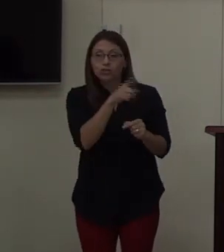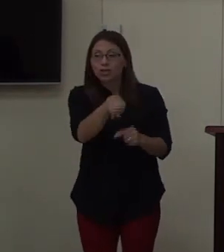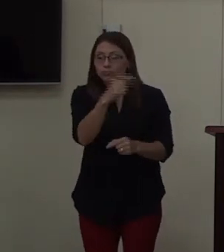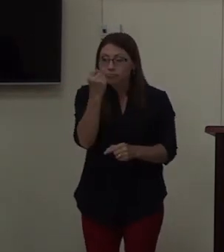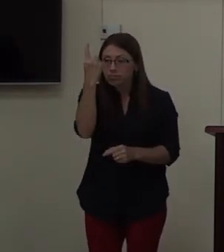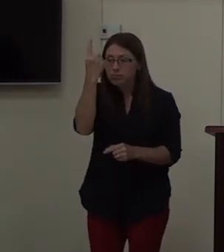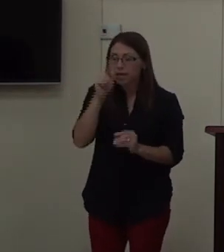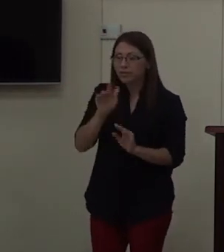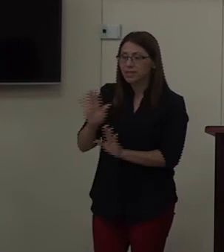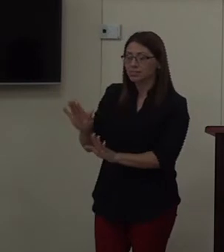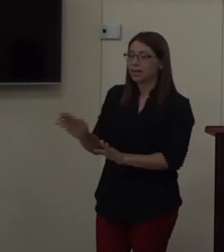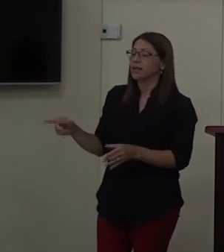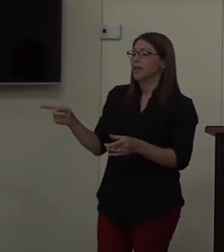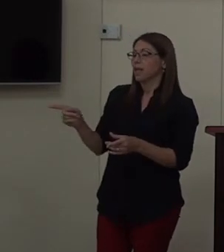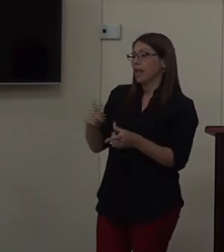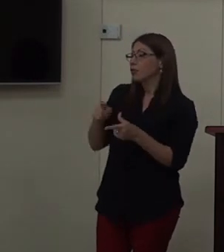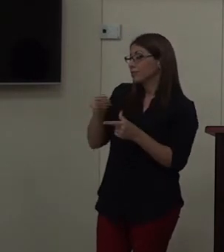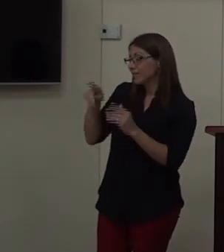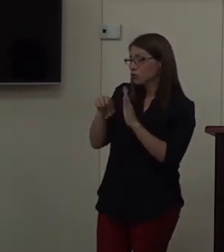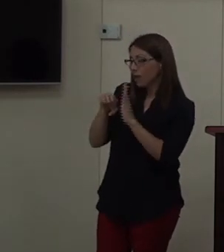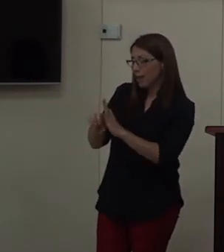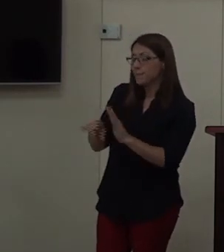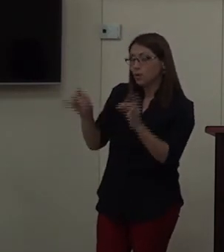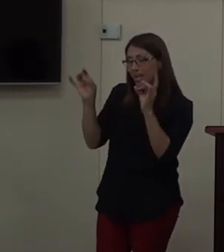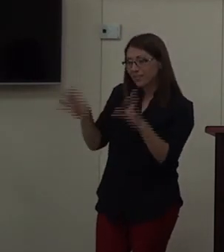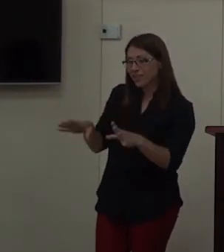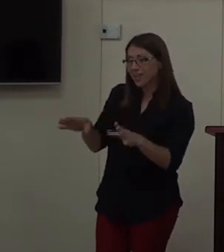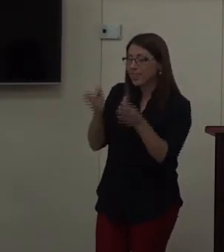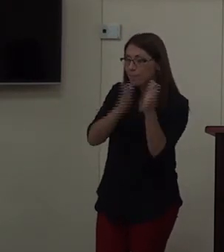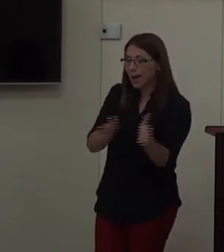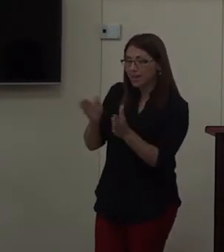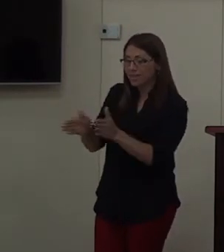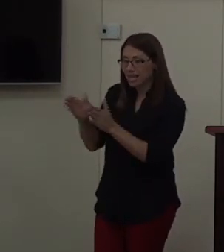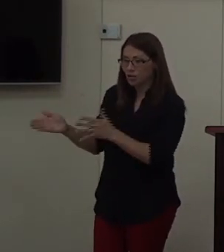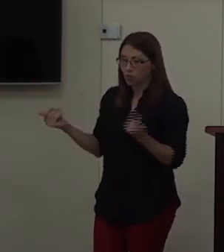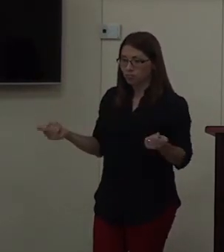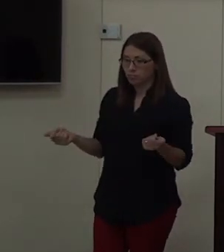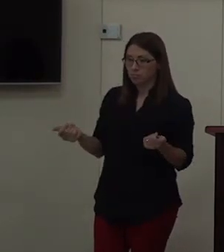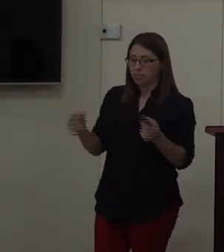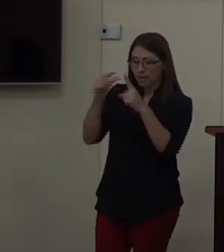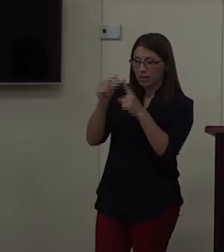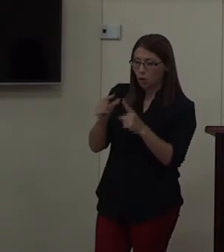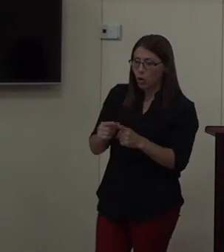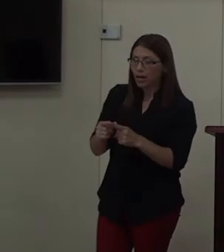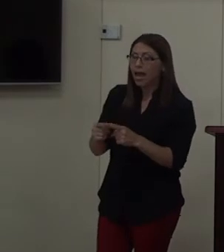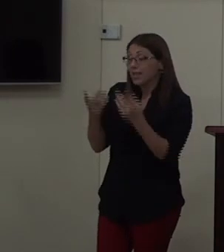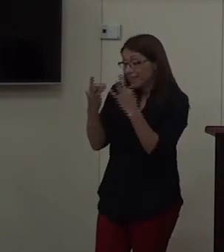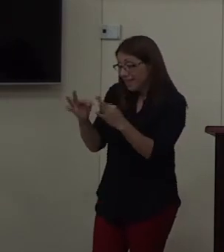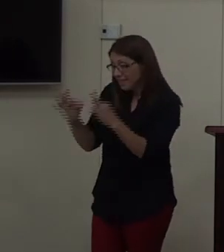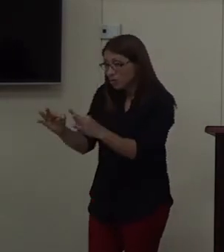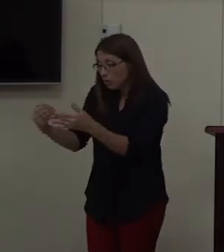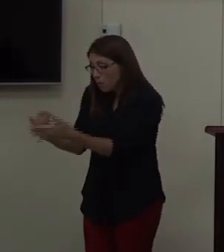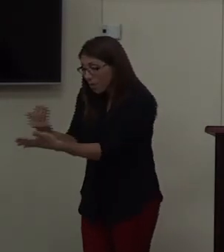y las rechazan. Entonces es un ejemplo terrible de planificación terminológica con miras a modernizar una lengua que